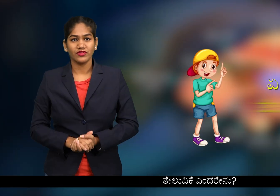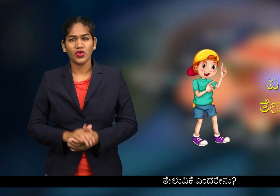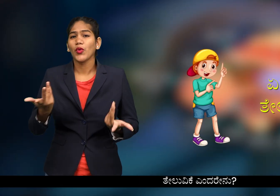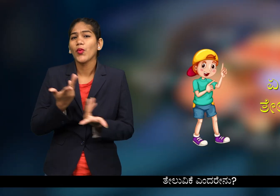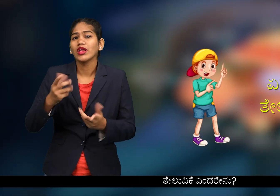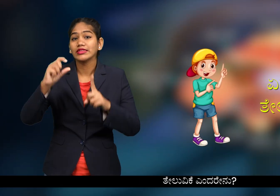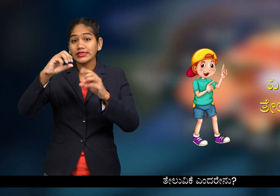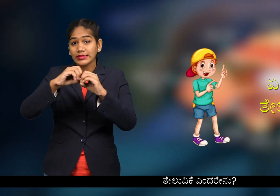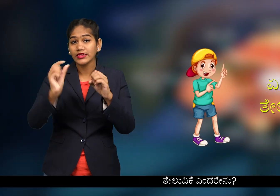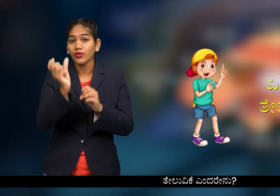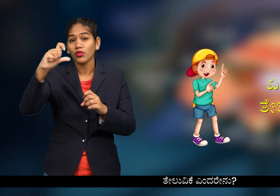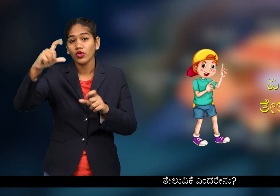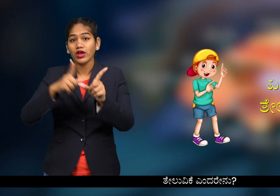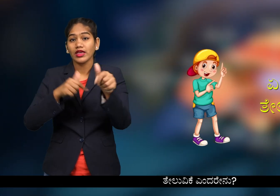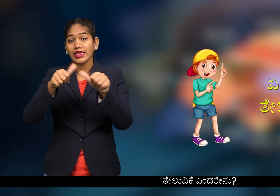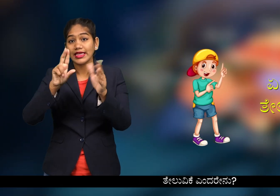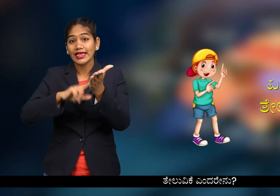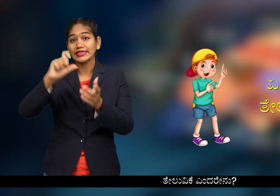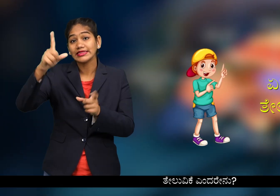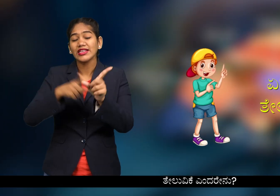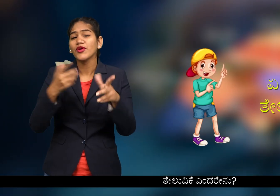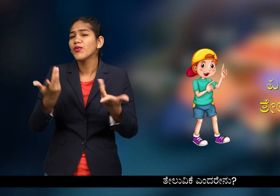ತೇಲುವಿಕೆ ಅಂದ್ರೆ ಏನು?